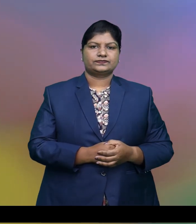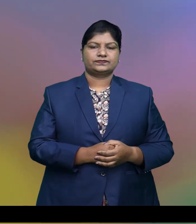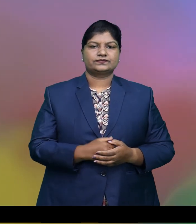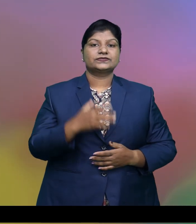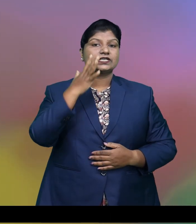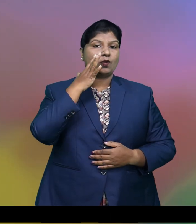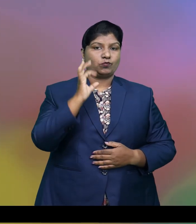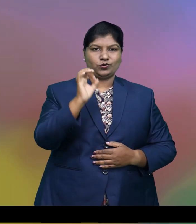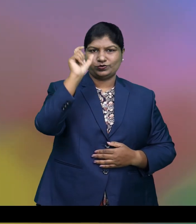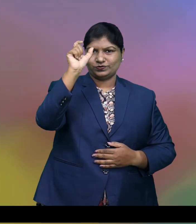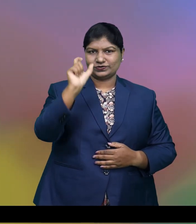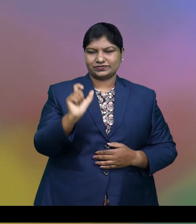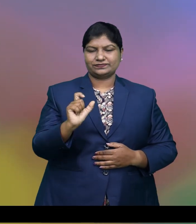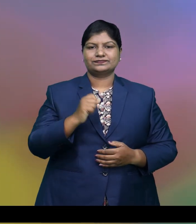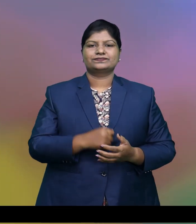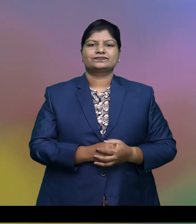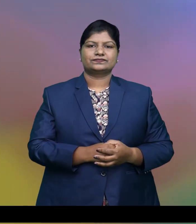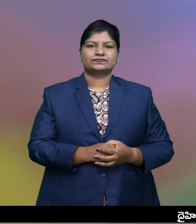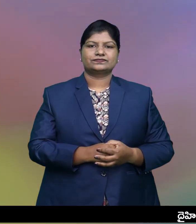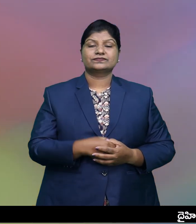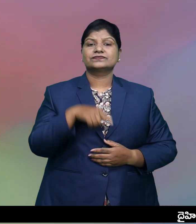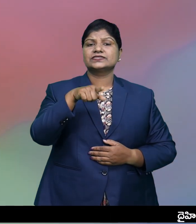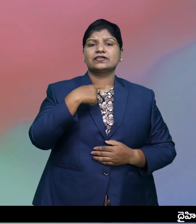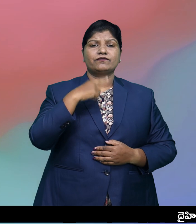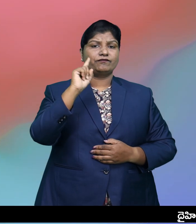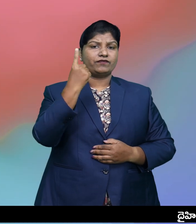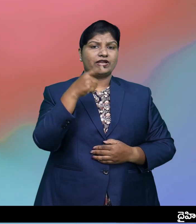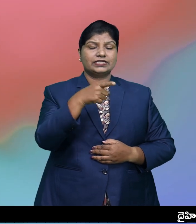కీలక పదాలు: దైహిక ప్రసరణ,